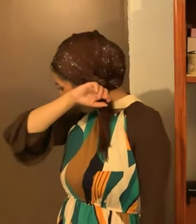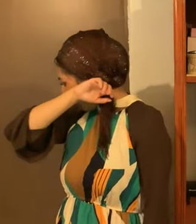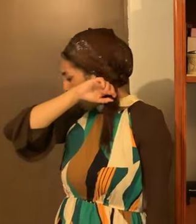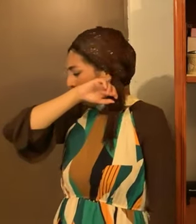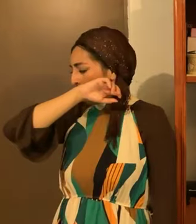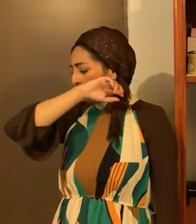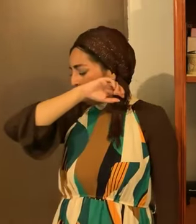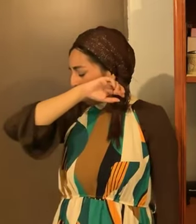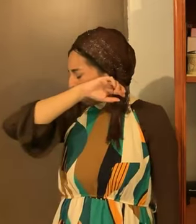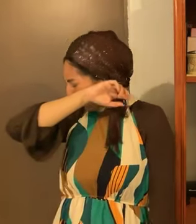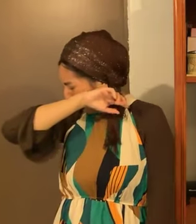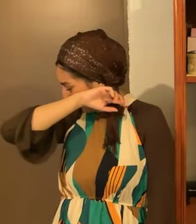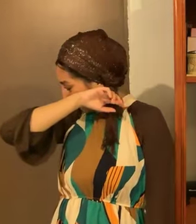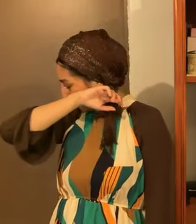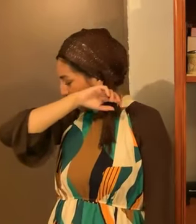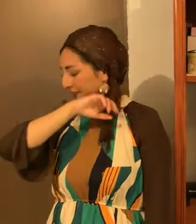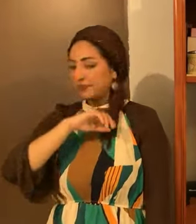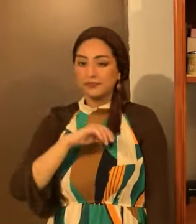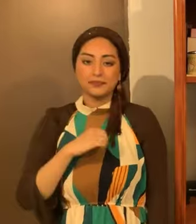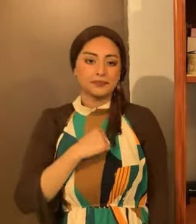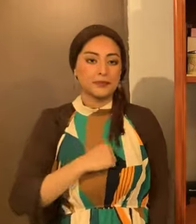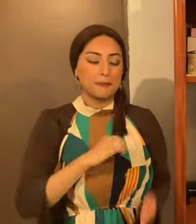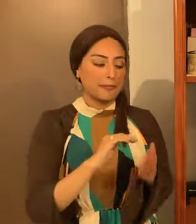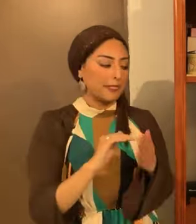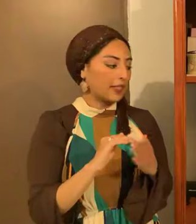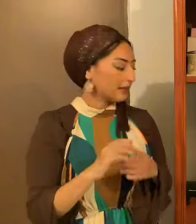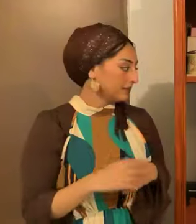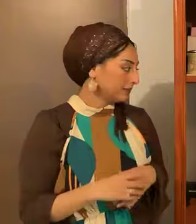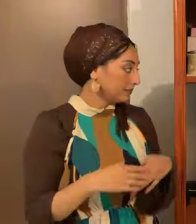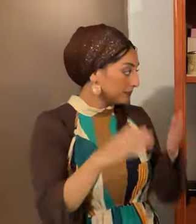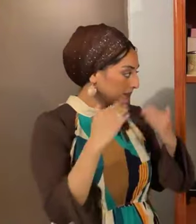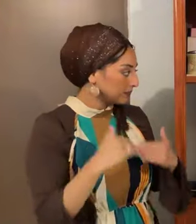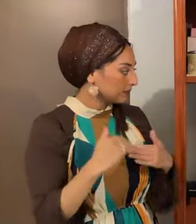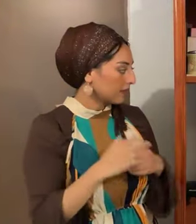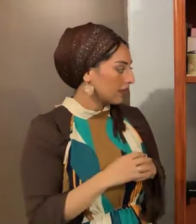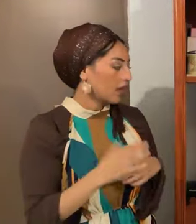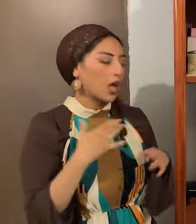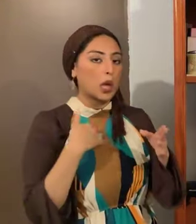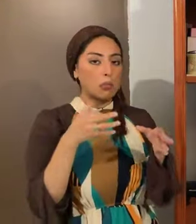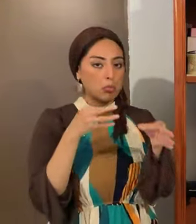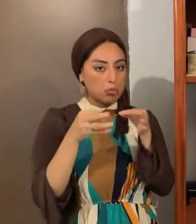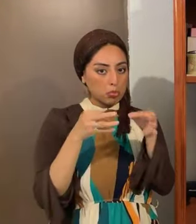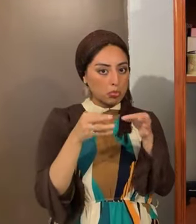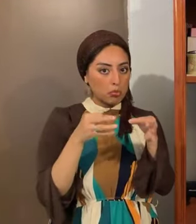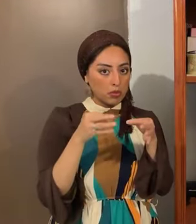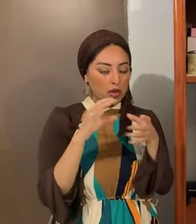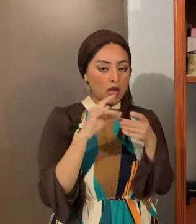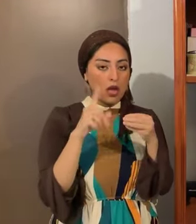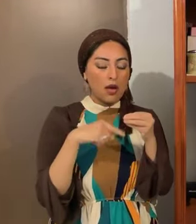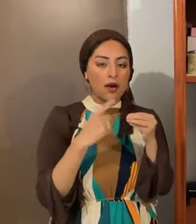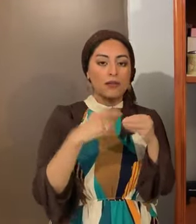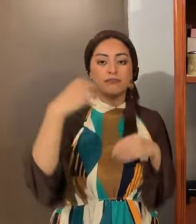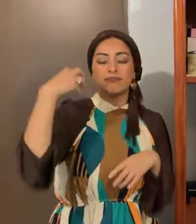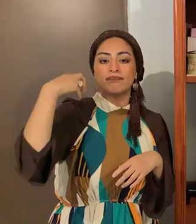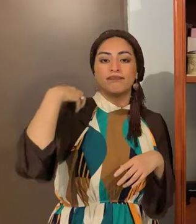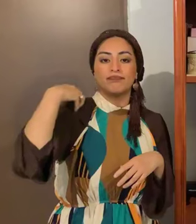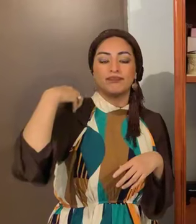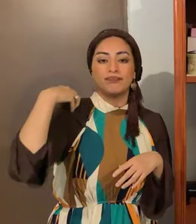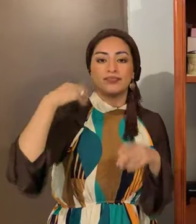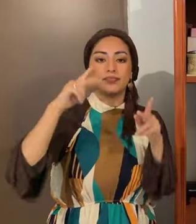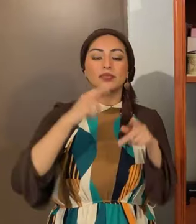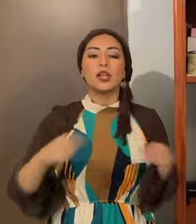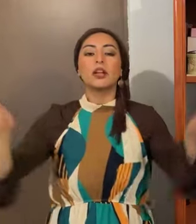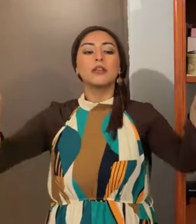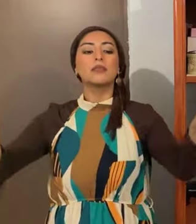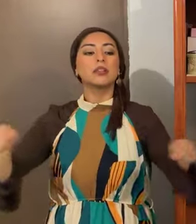Muy bien, ahora sí, amado Roy, si me hace favor de esta diapositiva. ¿Quiénes